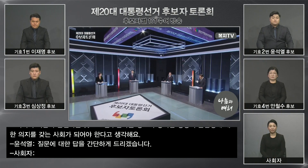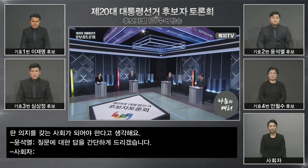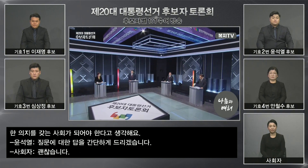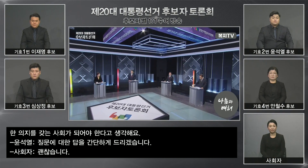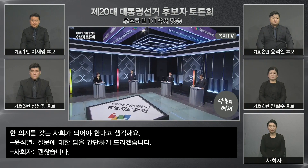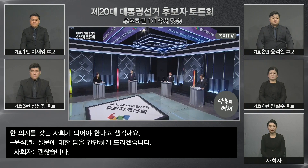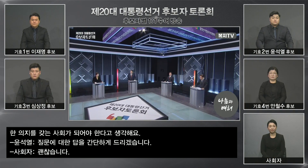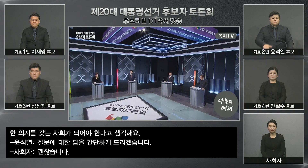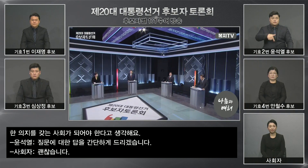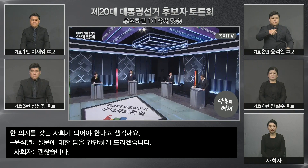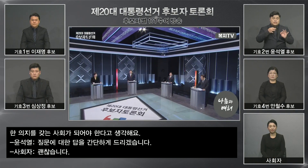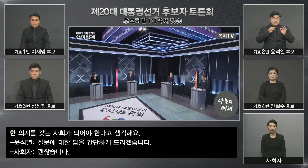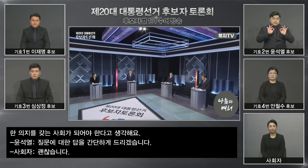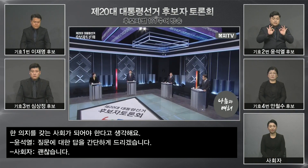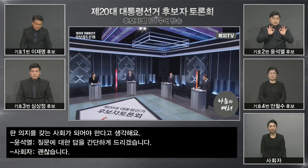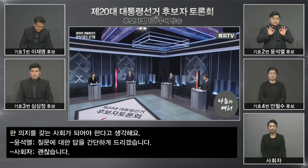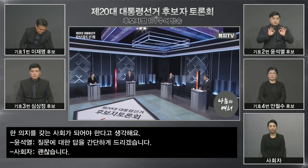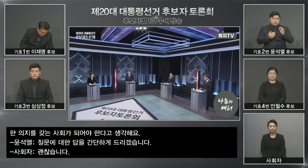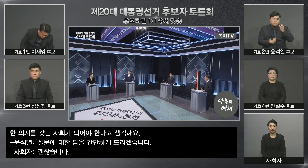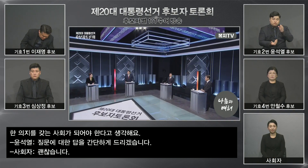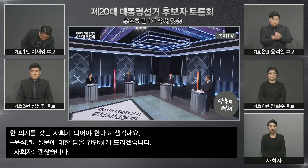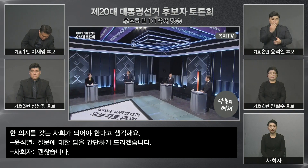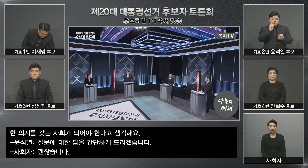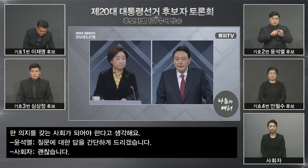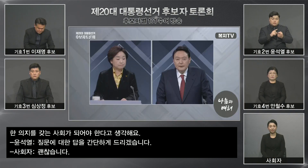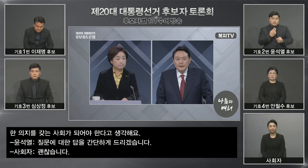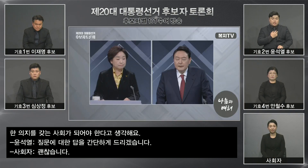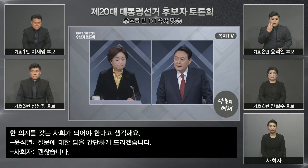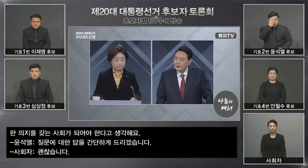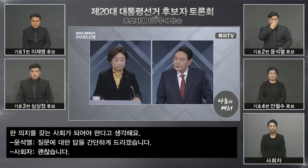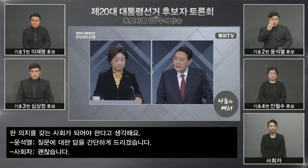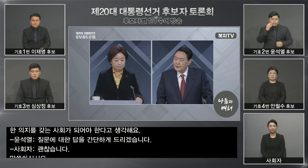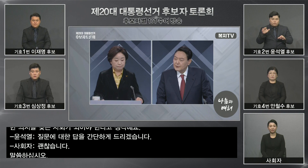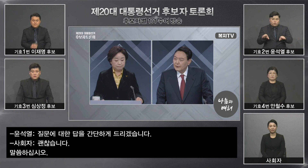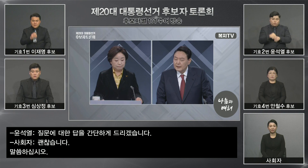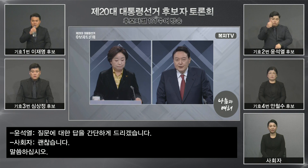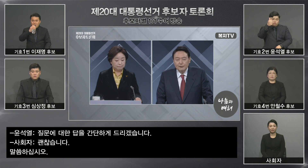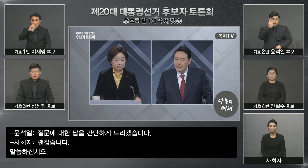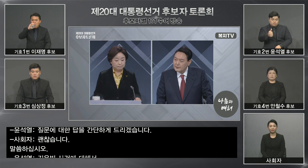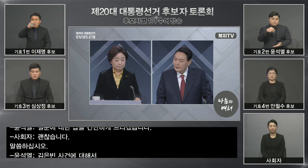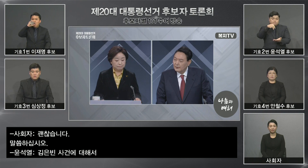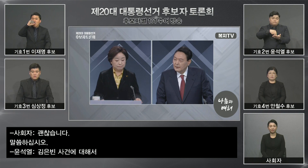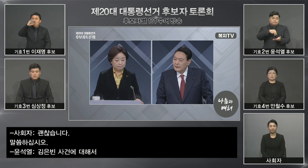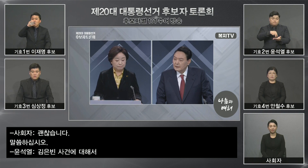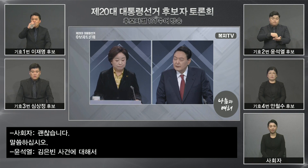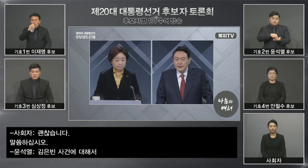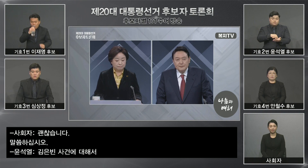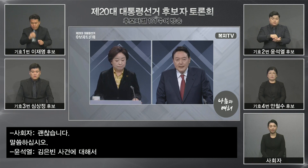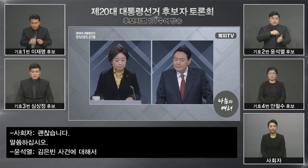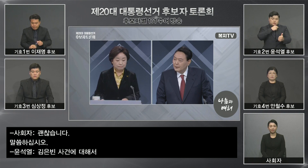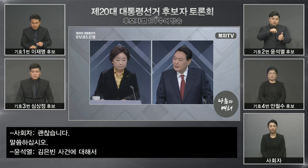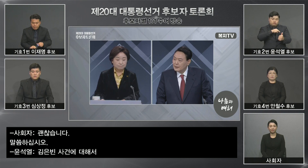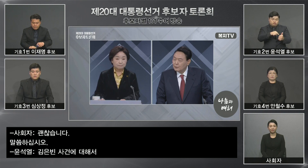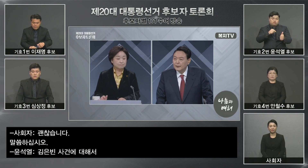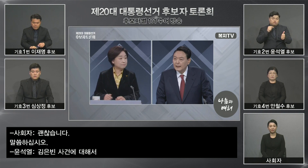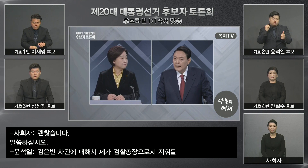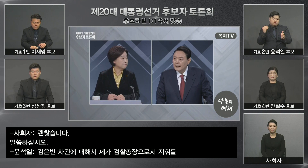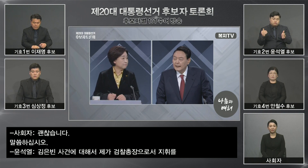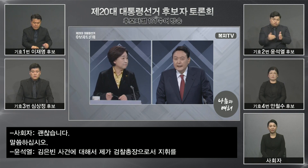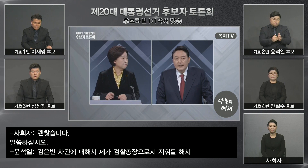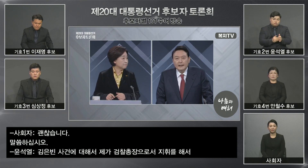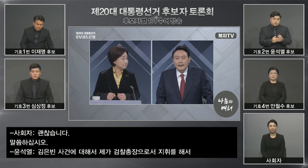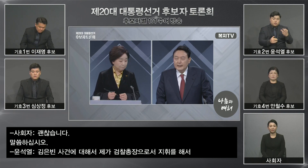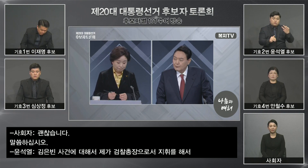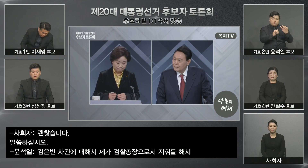김용균 그 사건에 대해서 제가 검찰총장으로서 서산지청에 지휘해서 그 13명이